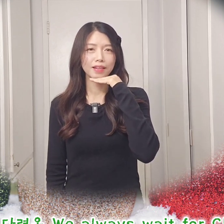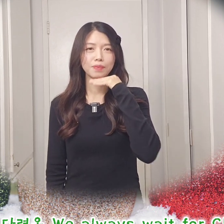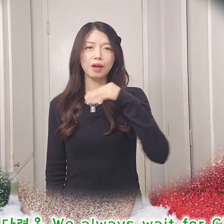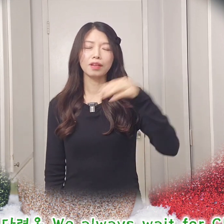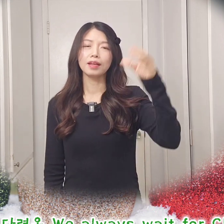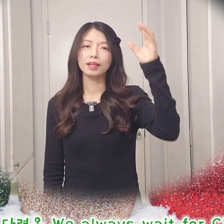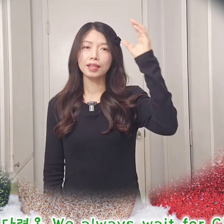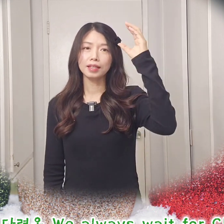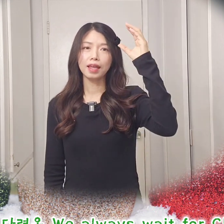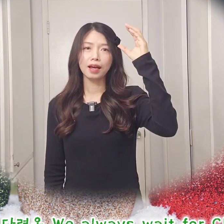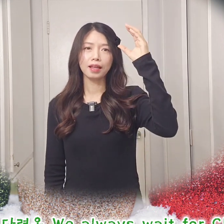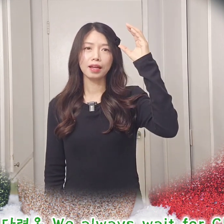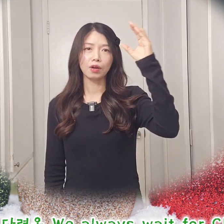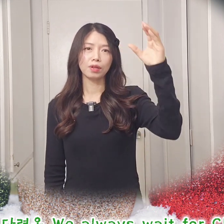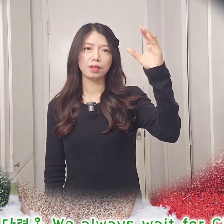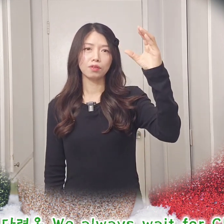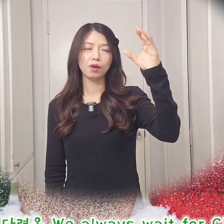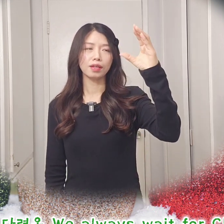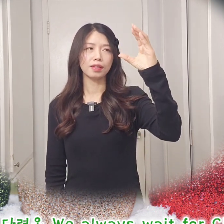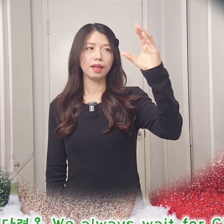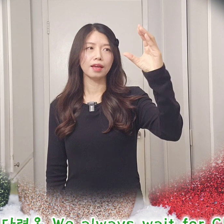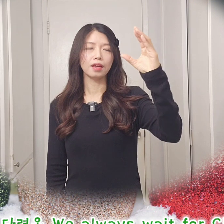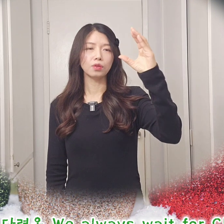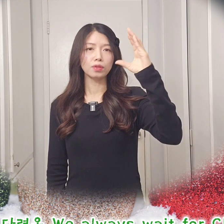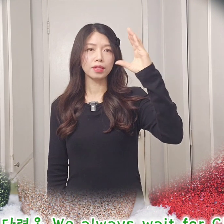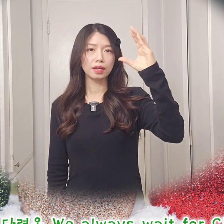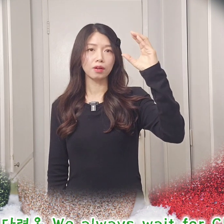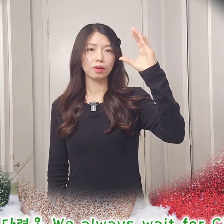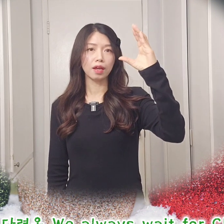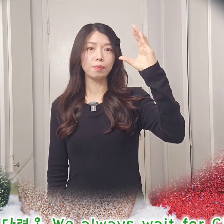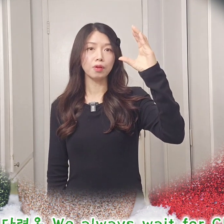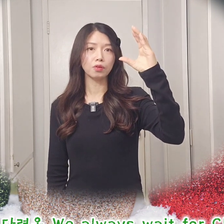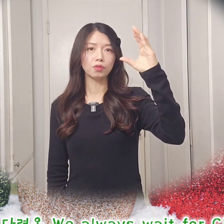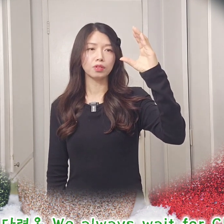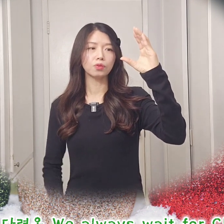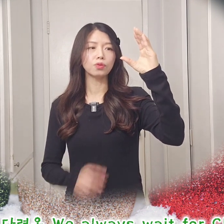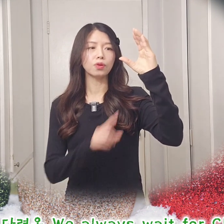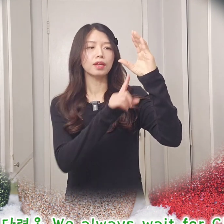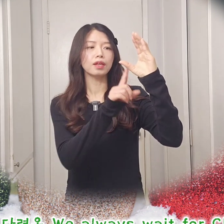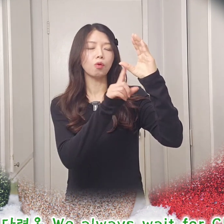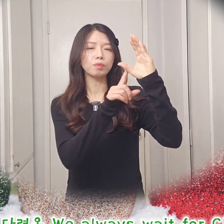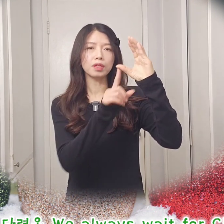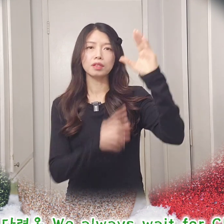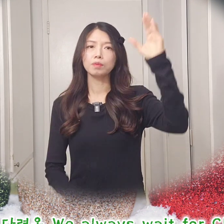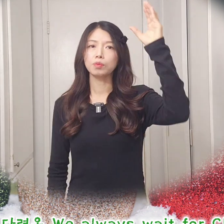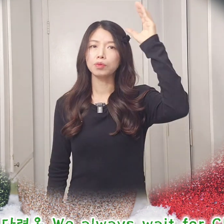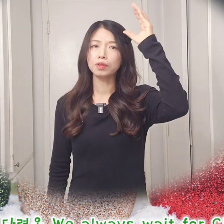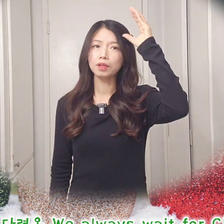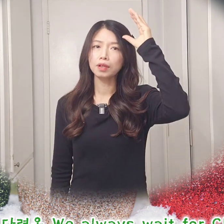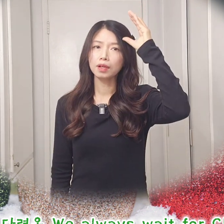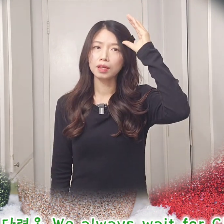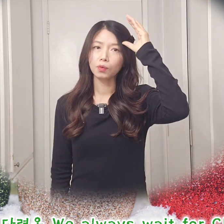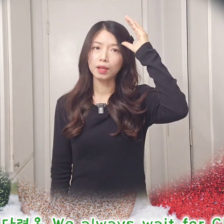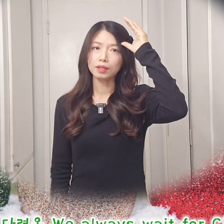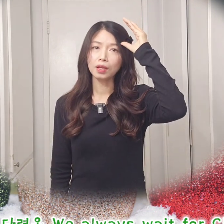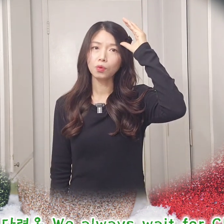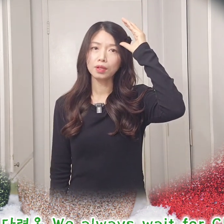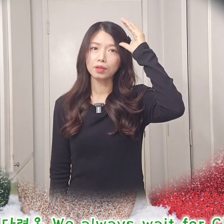아니시면 기대하다 라고 한 뜻의 수어가 있는데, 손 살짝 이렇게 벌려주시고 이 엄지 있는 부분을 이 관자돌이 있는 쪽에